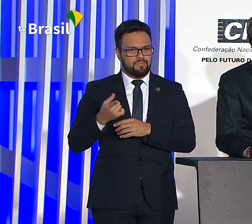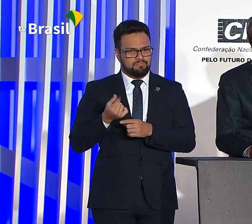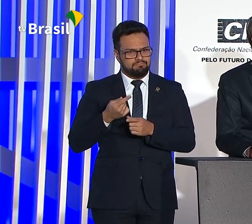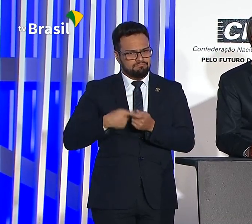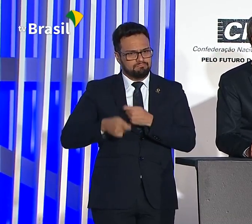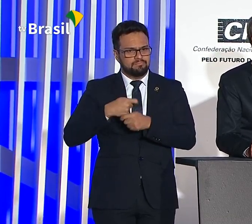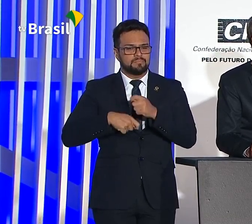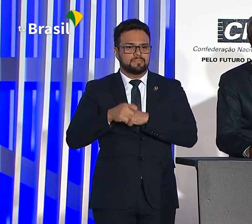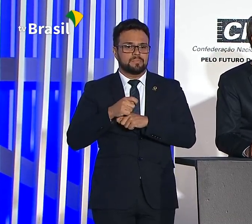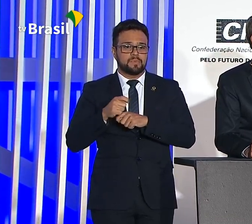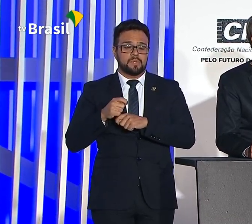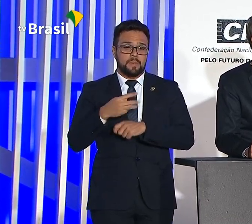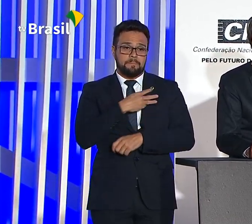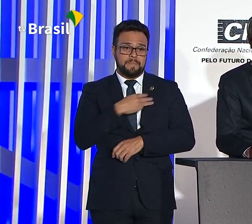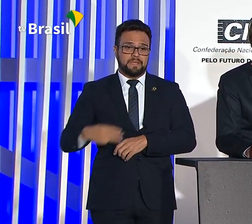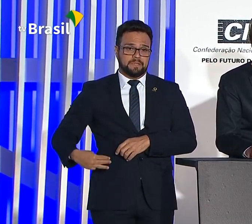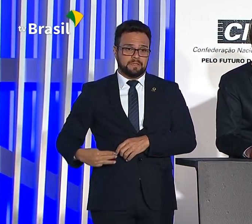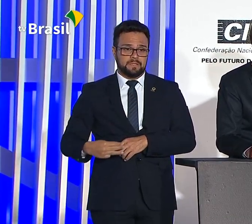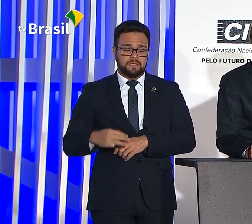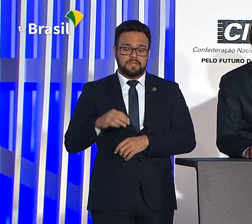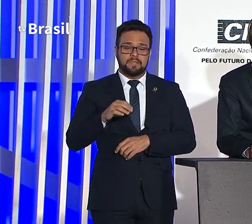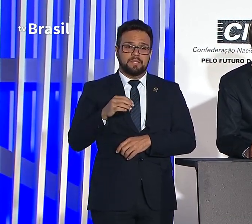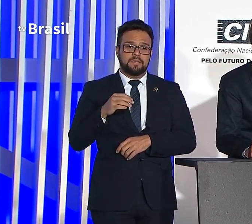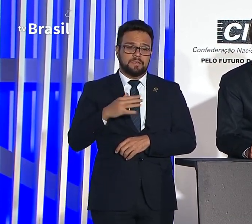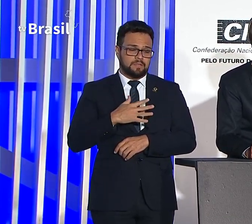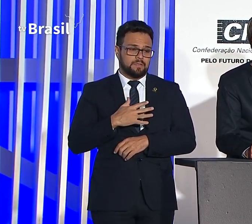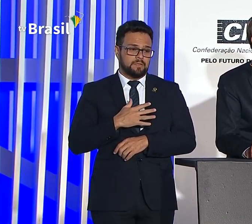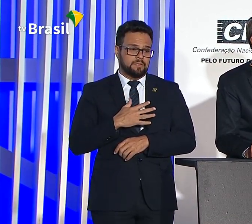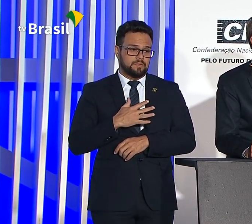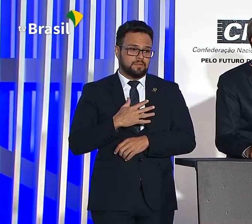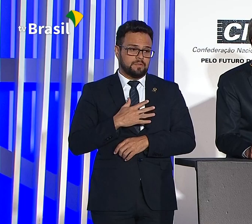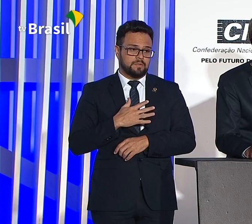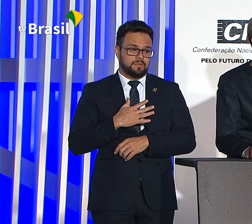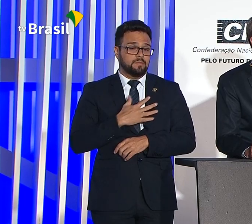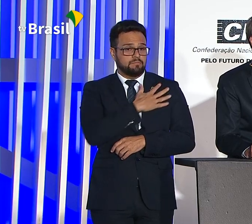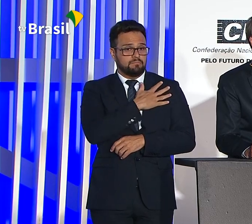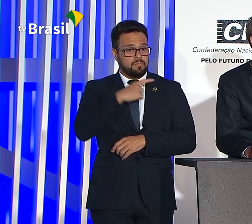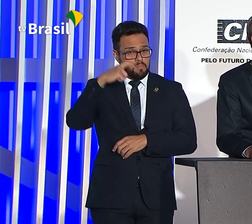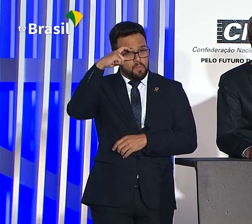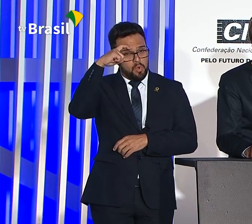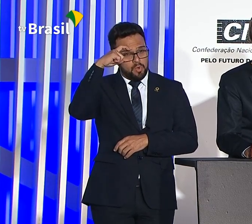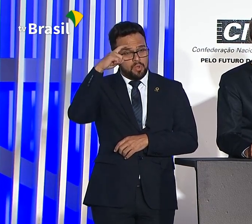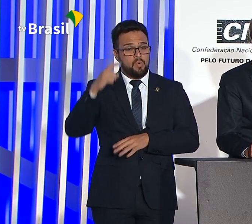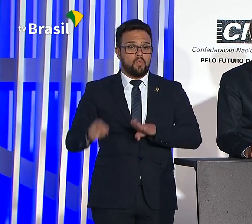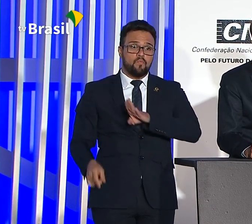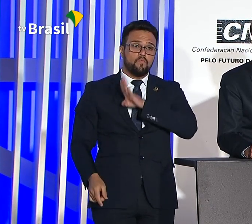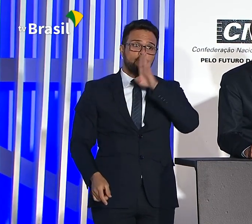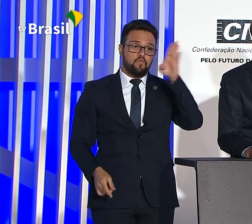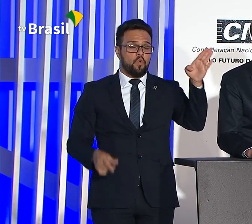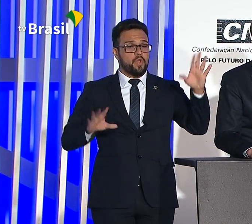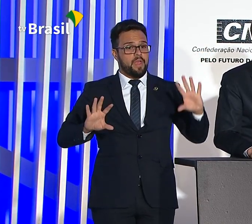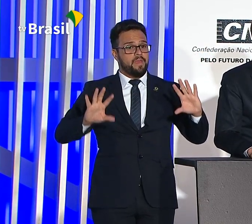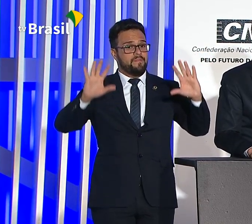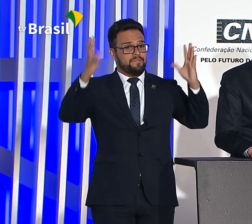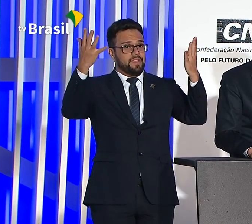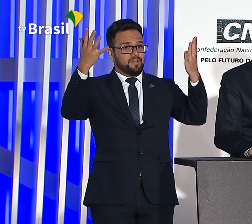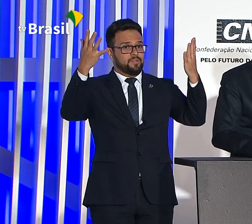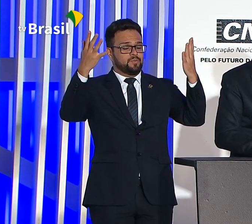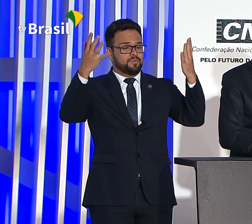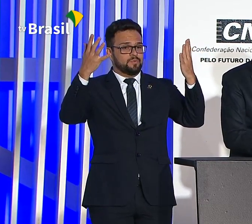nosso ministro da nosso risco da república general mourão a comparecer ao evento